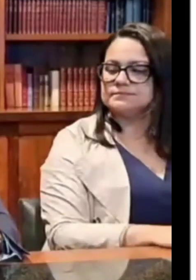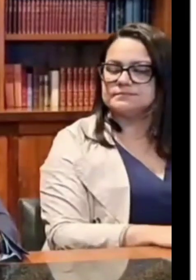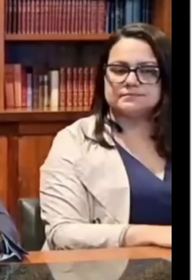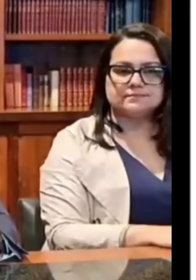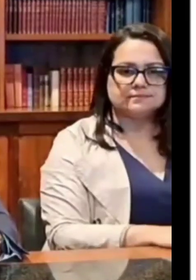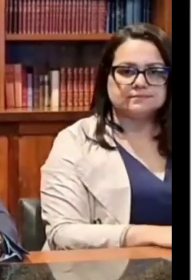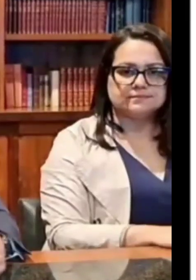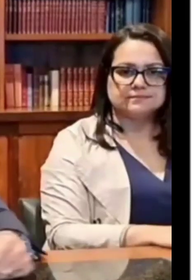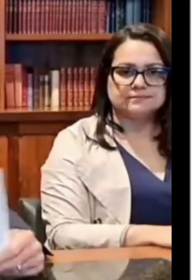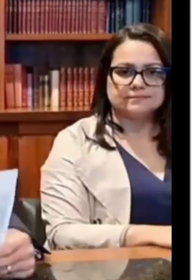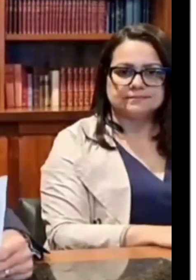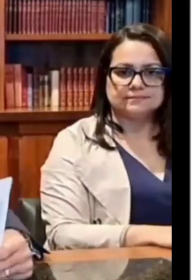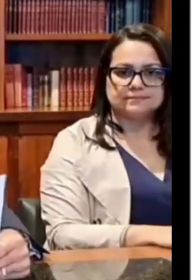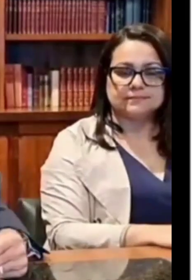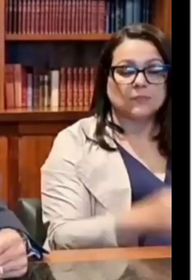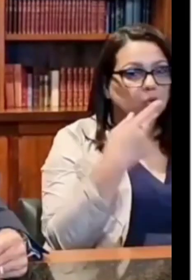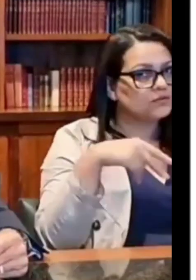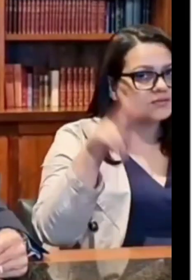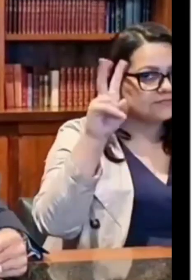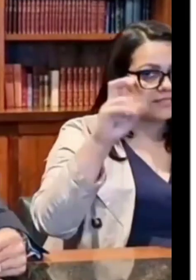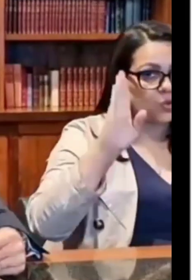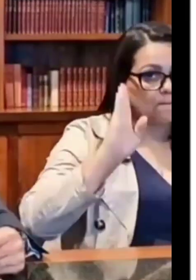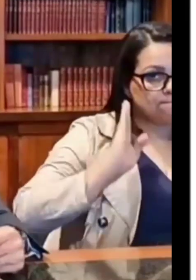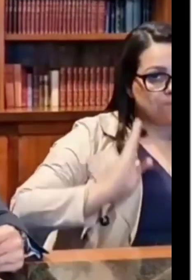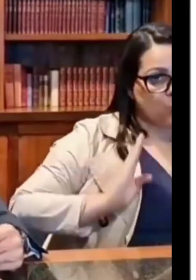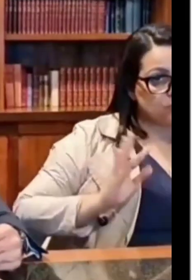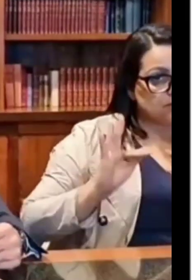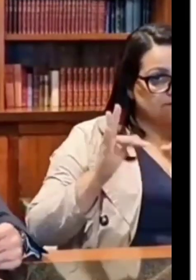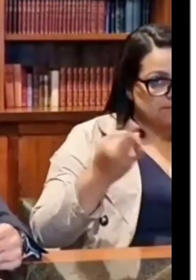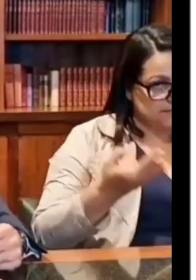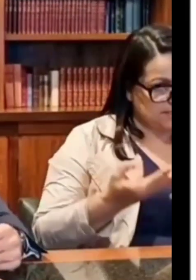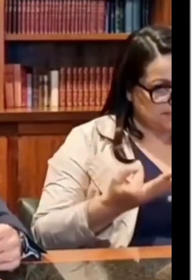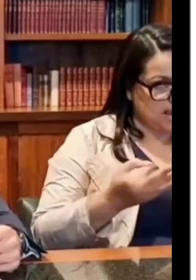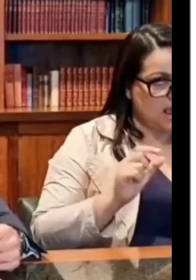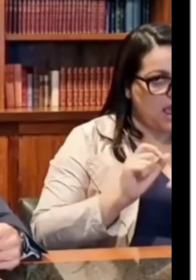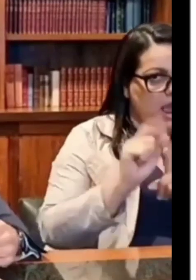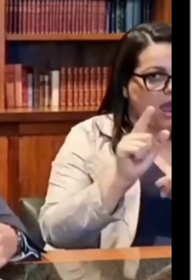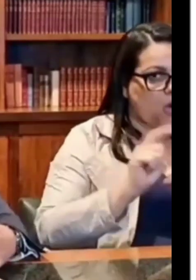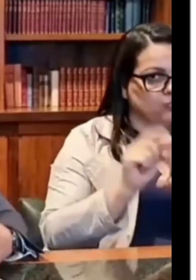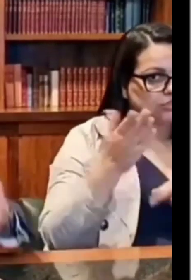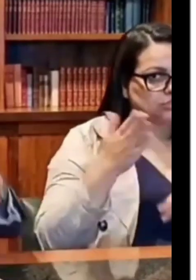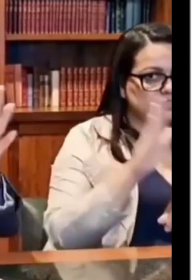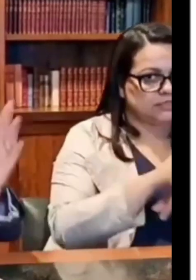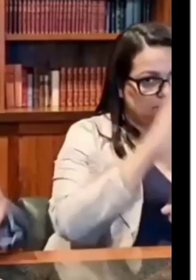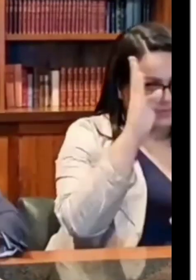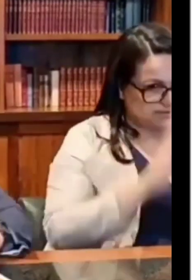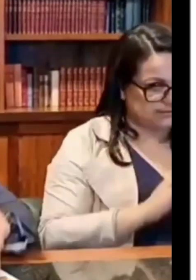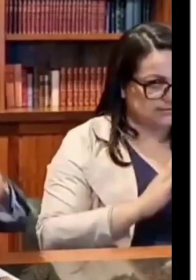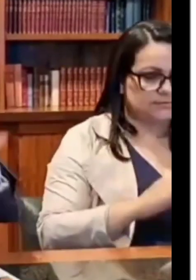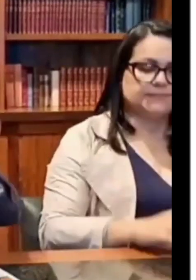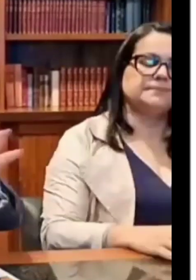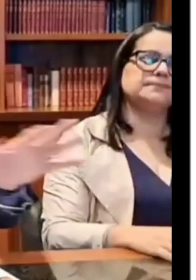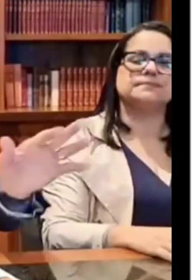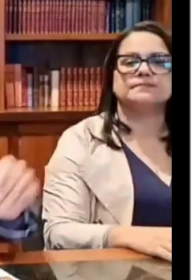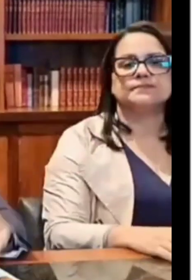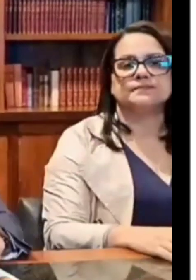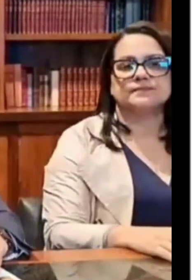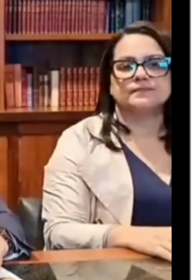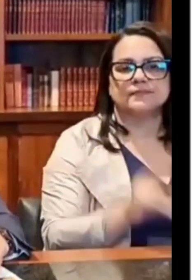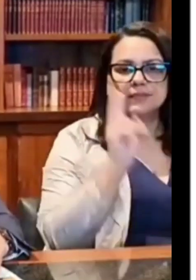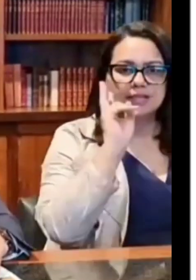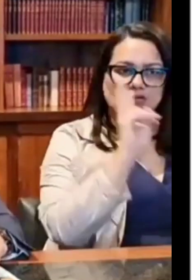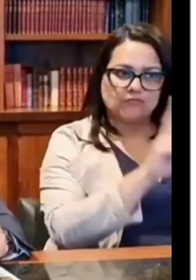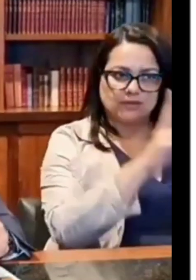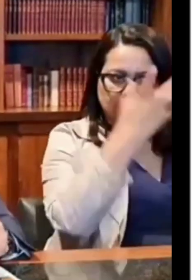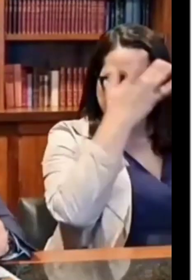quando se fala aqui em Bolsa Família e Auxílio Brasil. Tá aí, eu vi aí o cidadão do outro